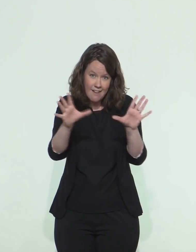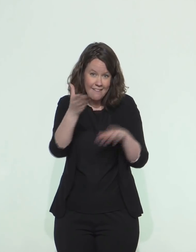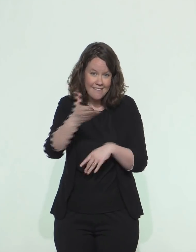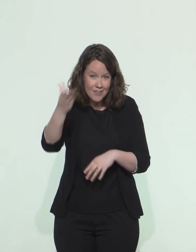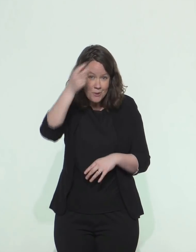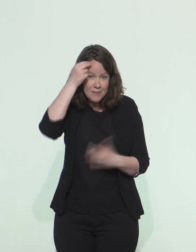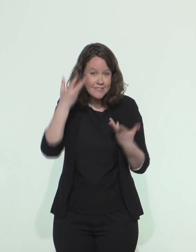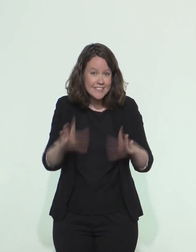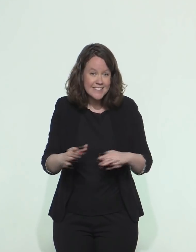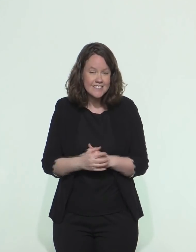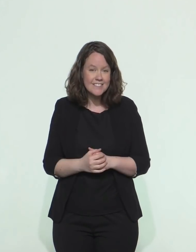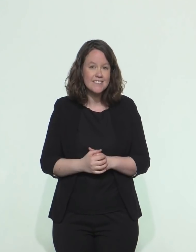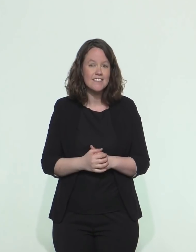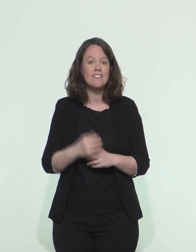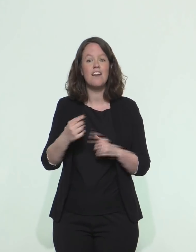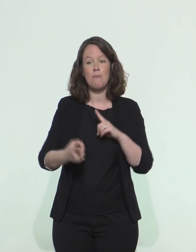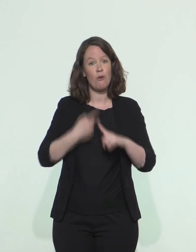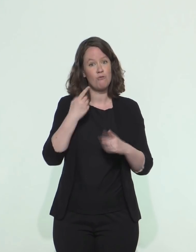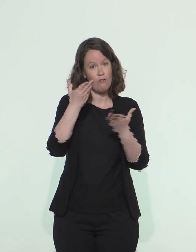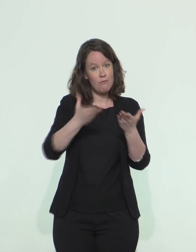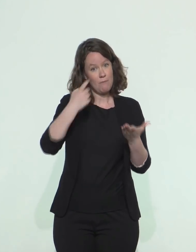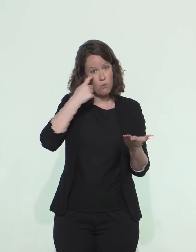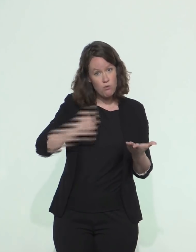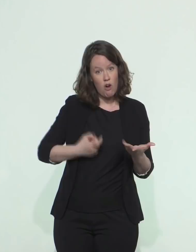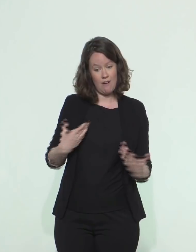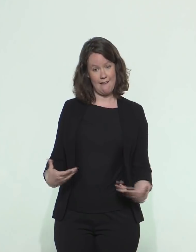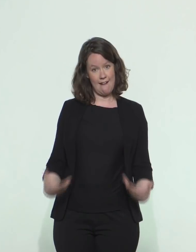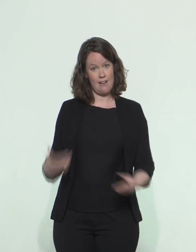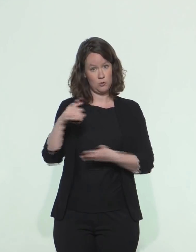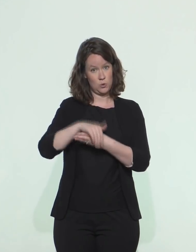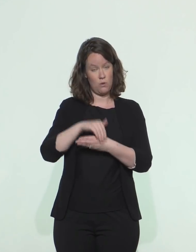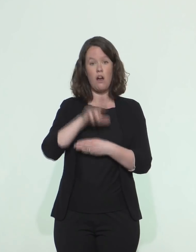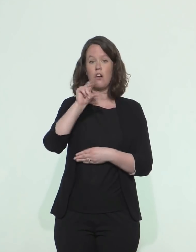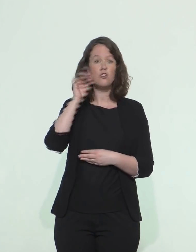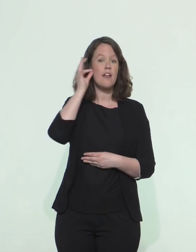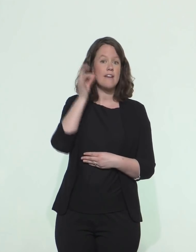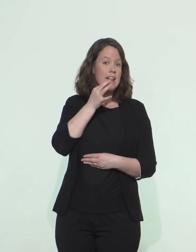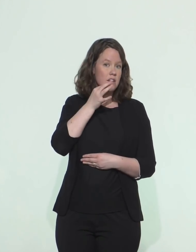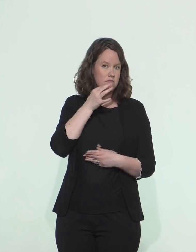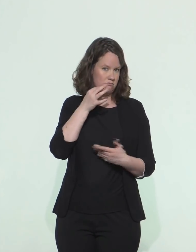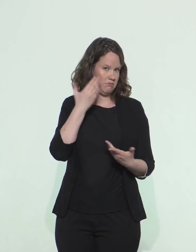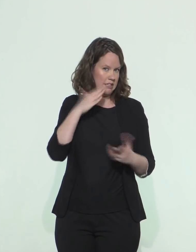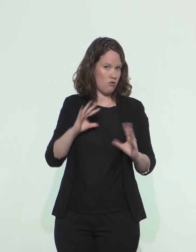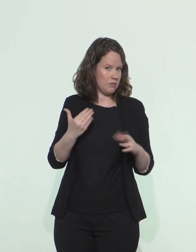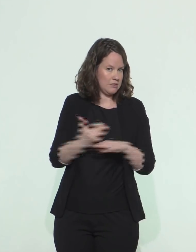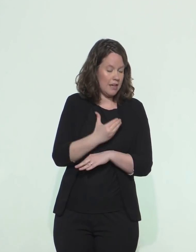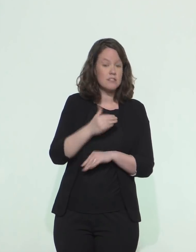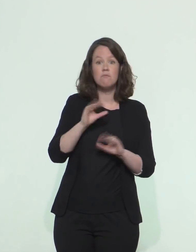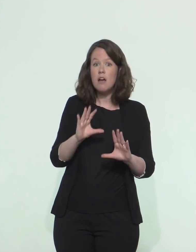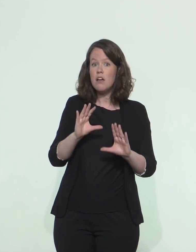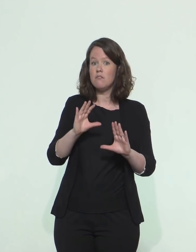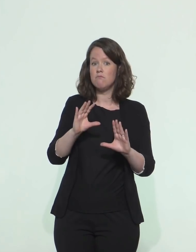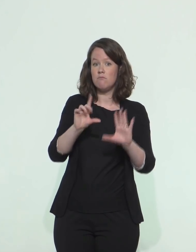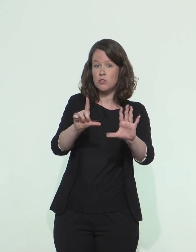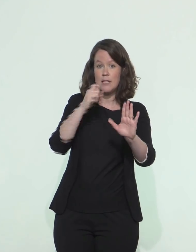partager avec les Françaises et les Français la situation de ce soir, qui ne sera pas la situation du 7 mai et qui ne sera pas non plus la situation après le 11